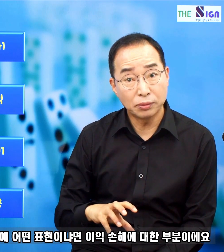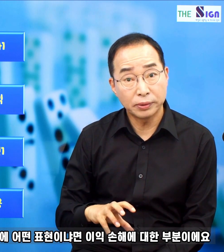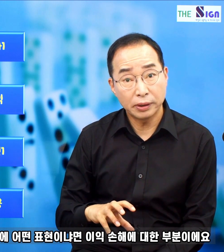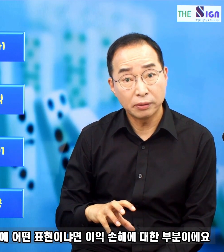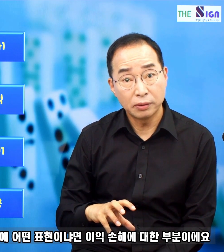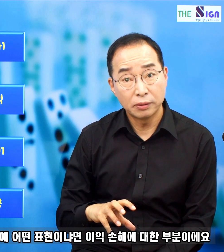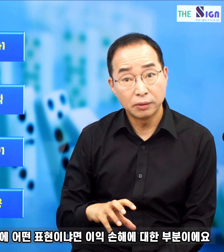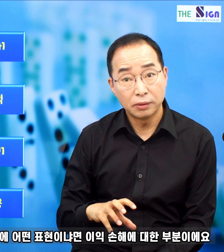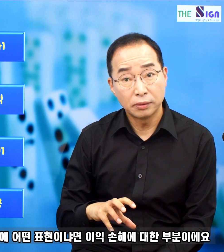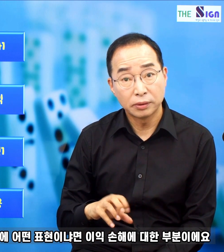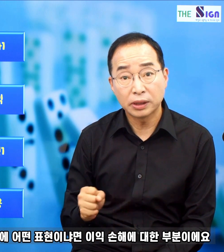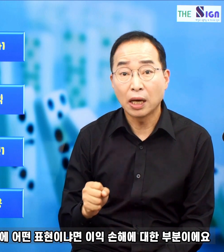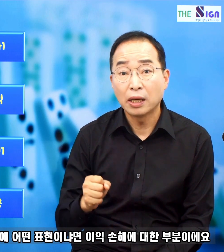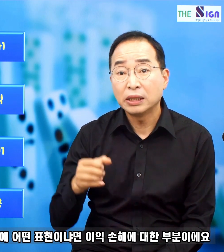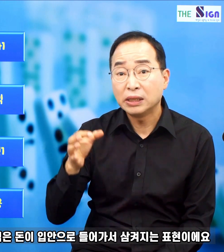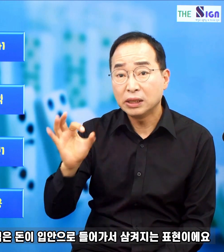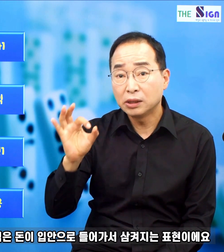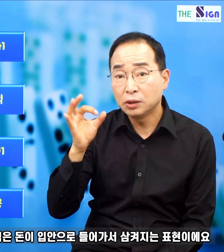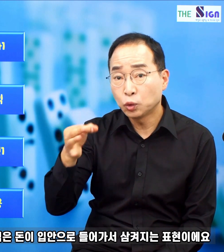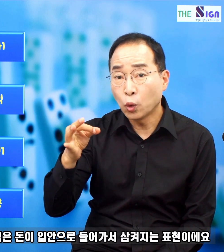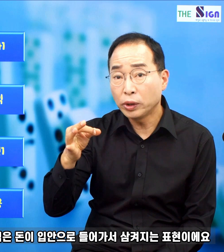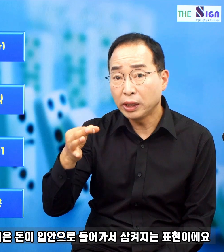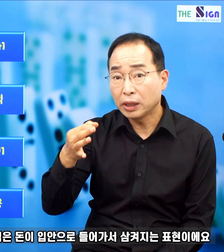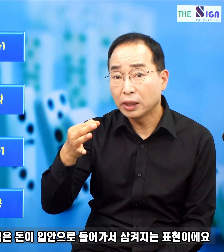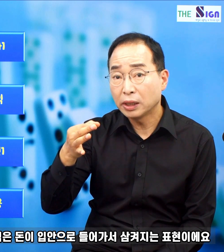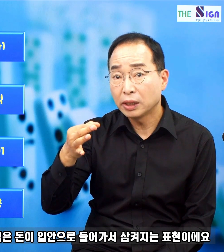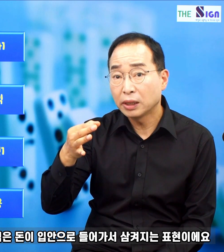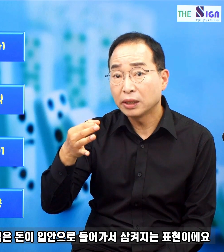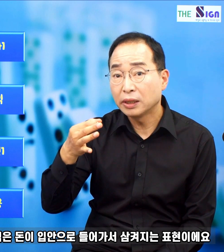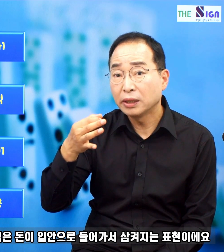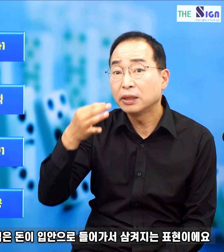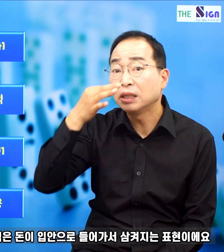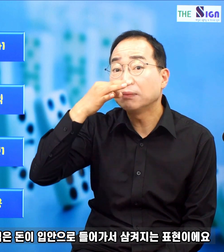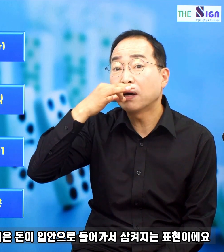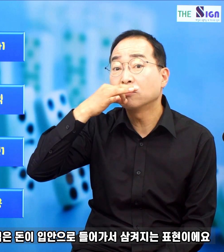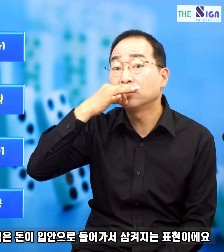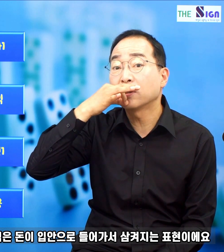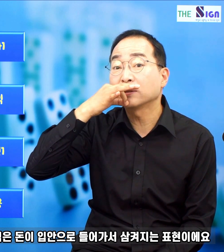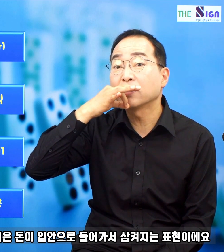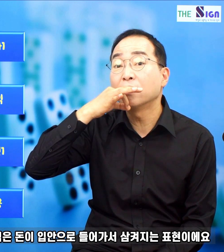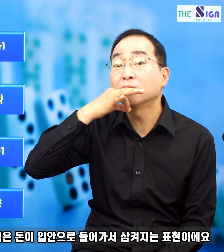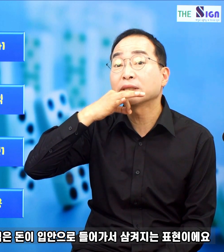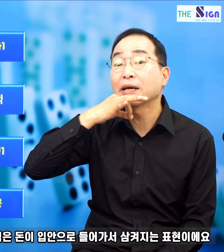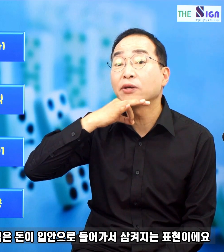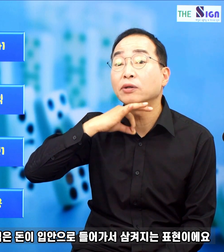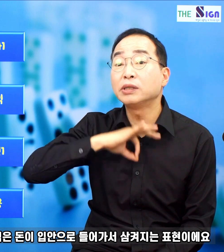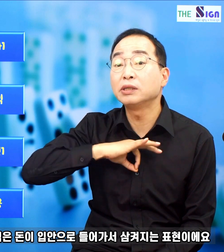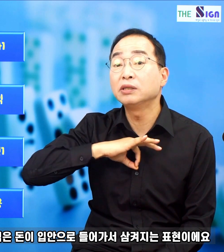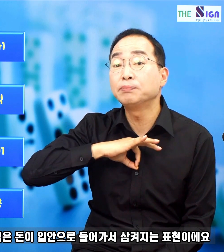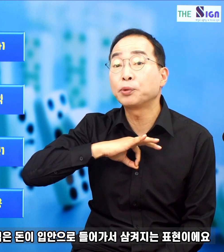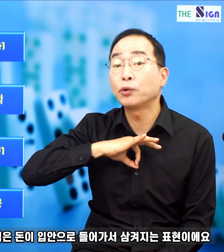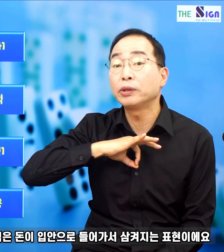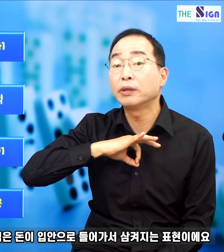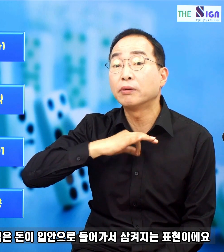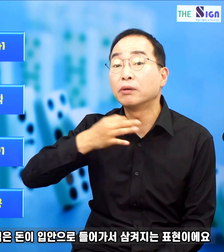부분이에요. 자, 이익은 돈이 입 안으로 들어가서 삼켜지는 표현이에요.